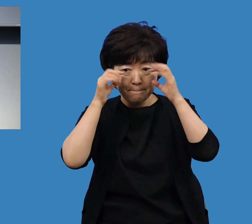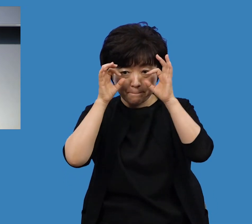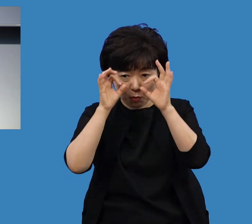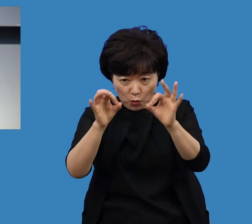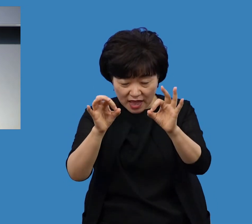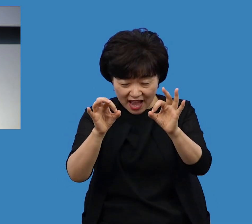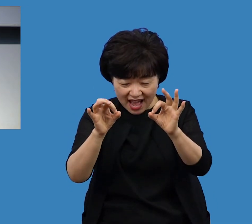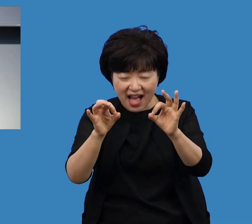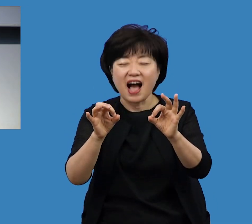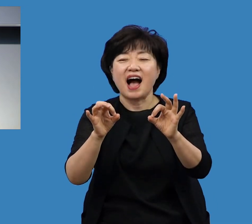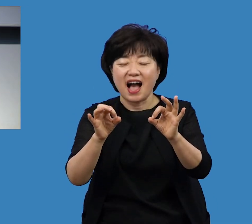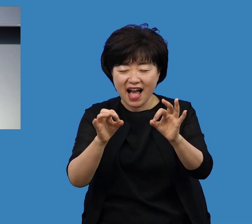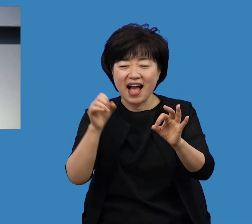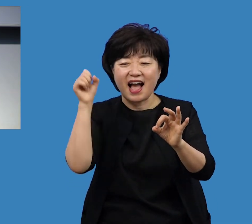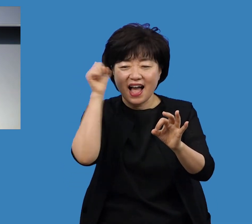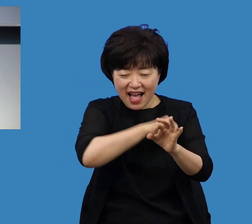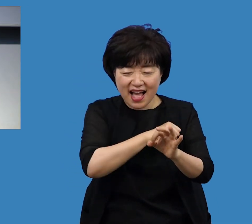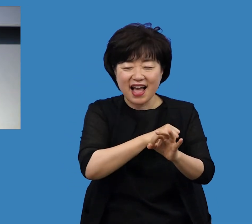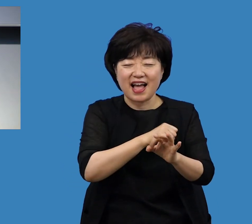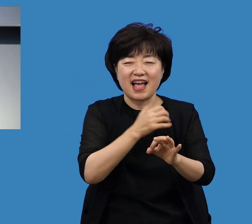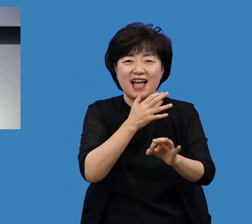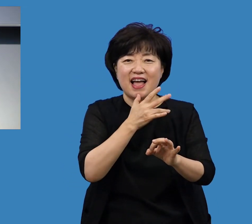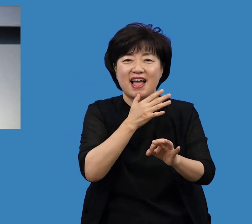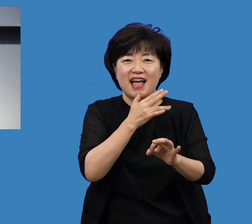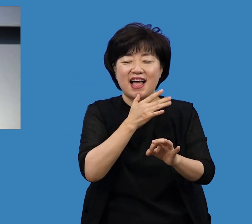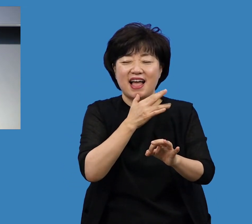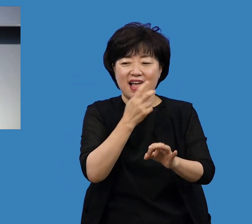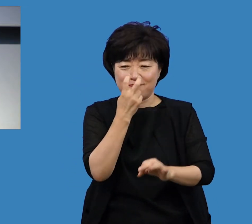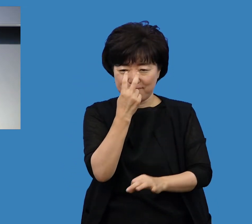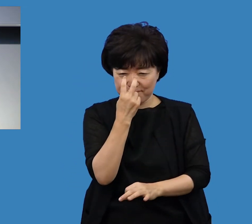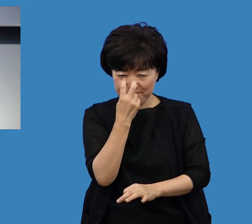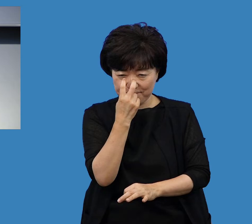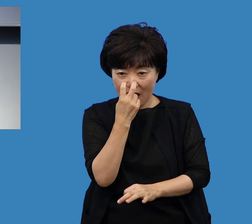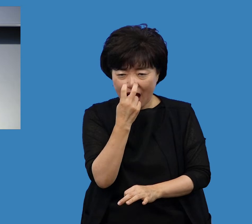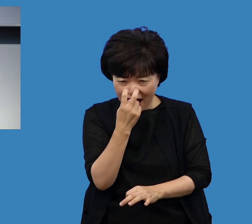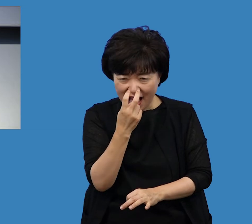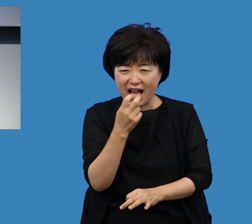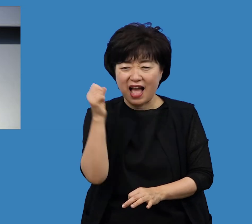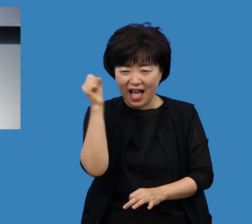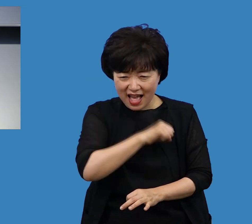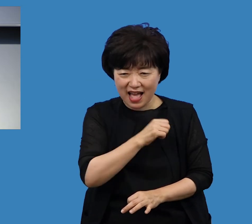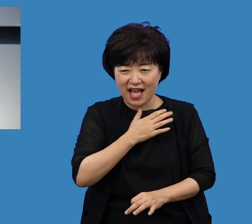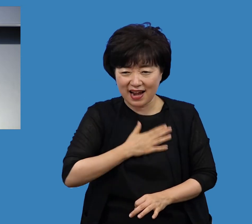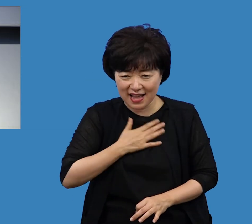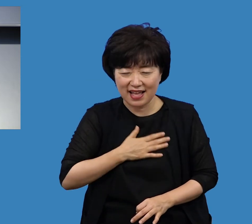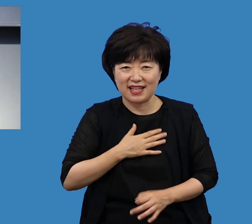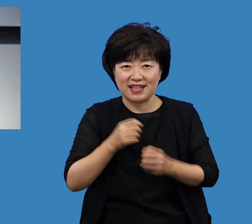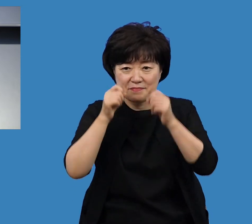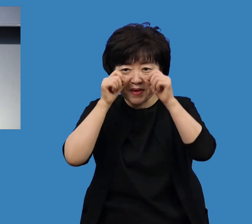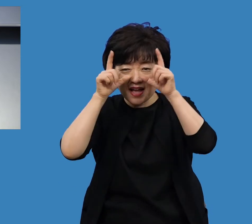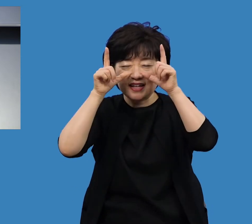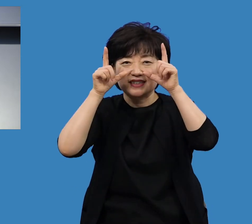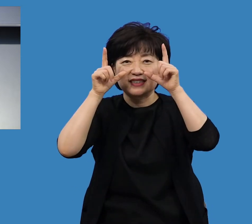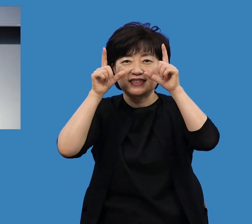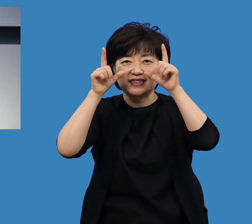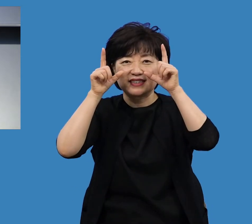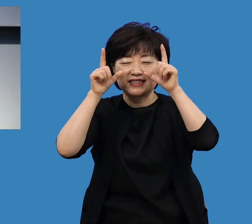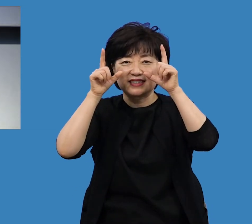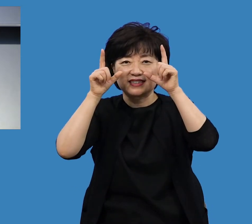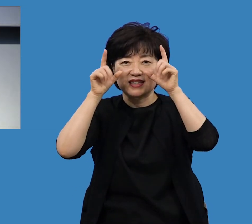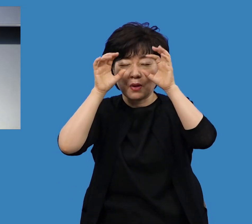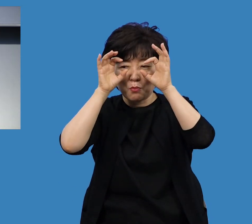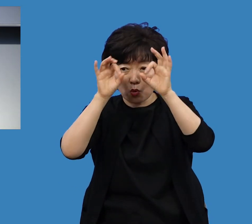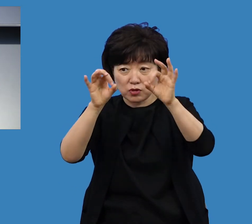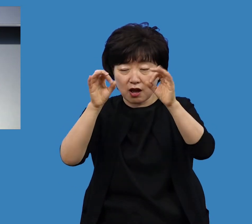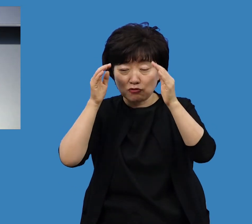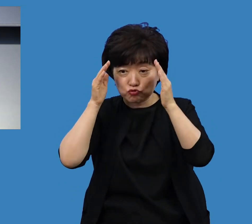이런 뜻이에요. 그래서 watch 또는 look at 뭐 이런 의미가 더 강해요. 그러니까 보다, 주목하다, 그리고